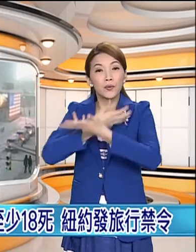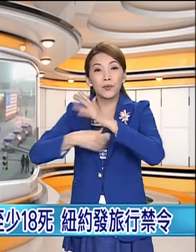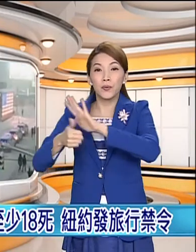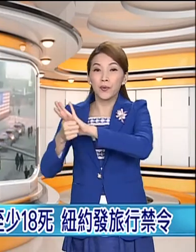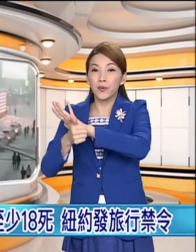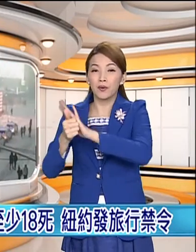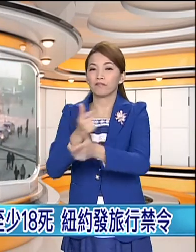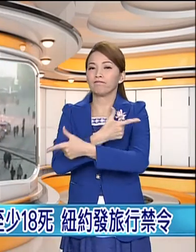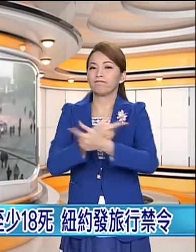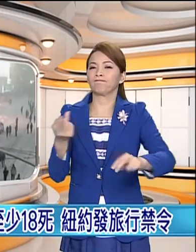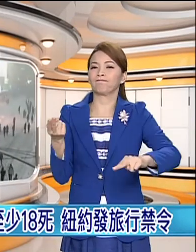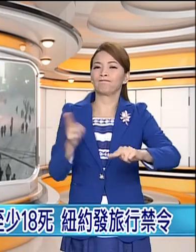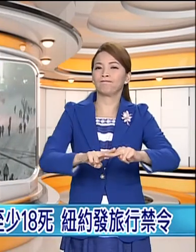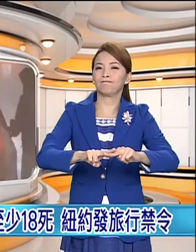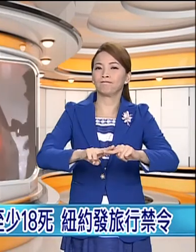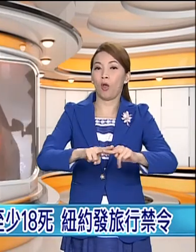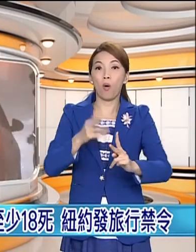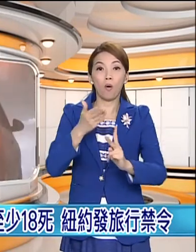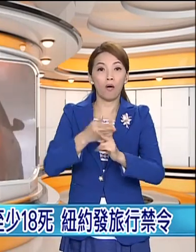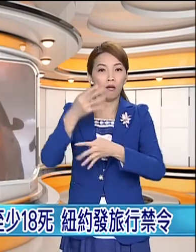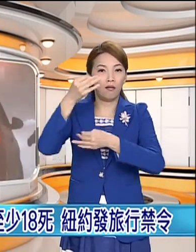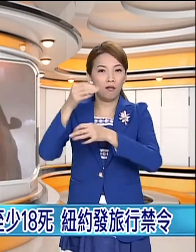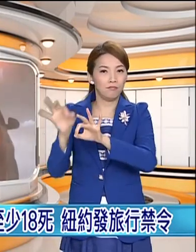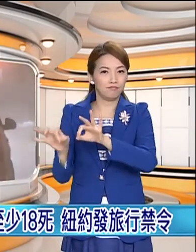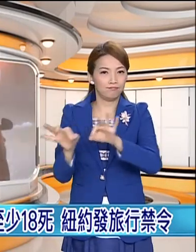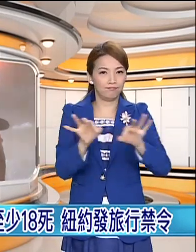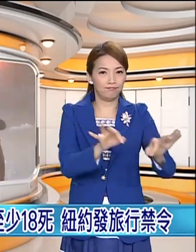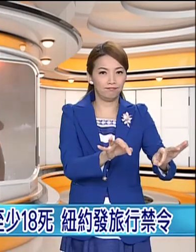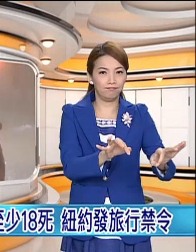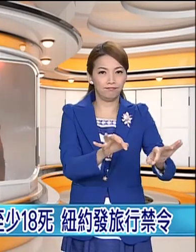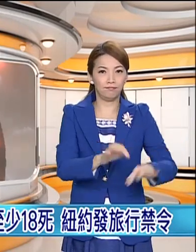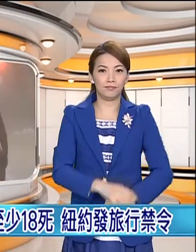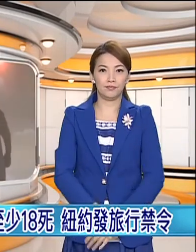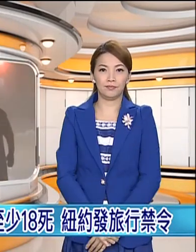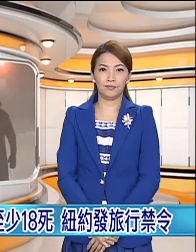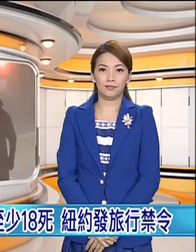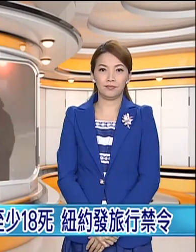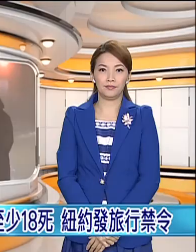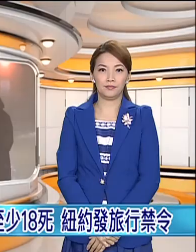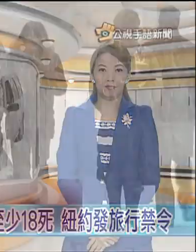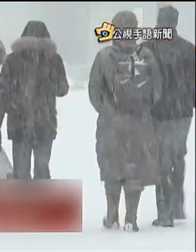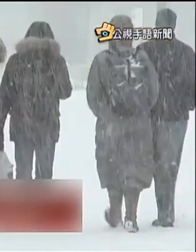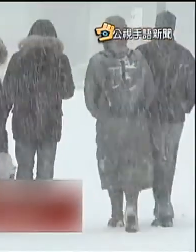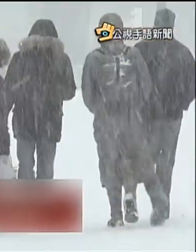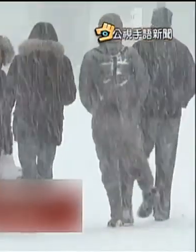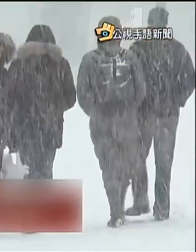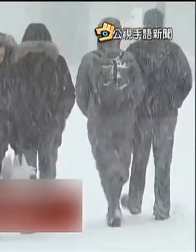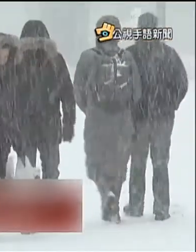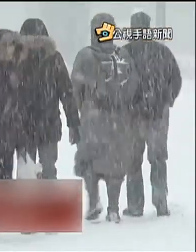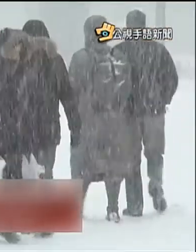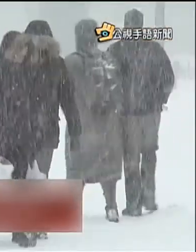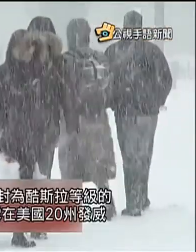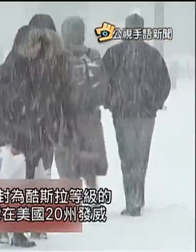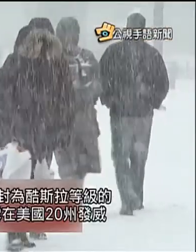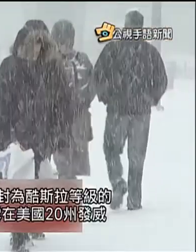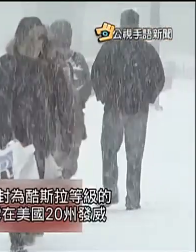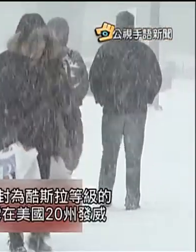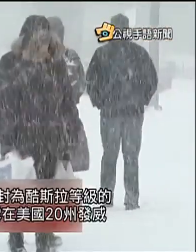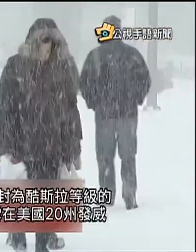球赛跟表演都暂停或是延期举行。 被媒体封为库斯拉等